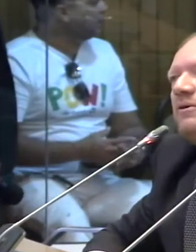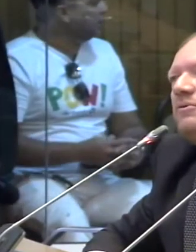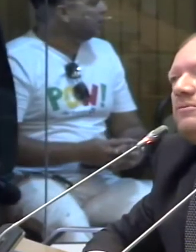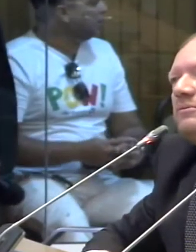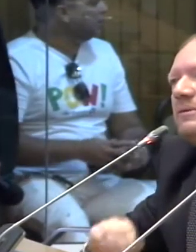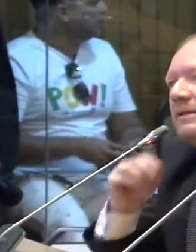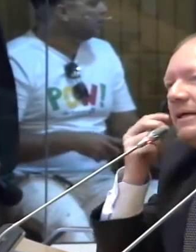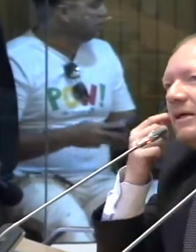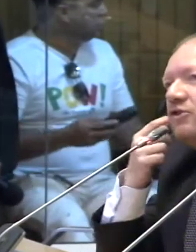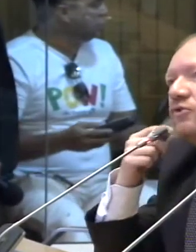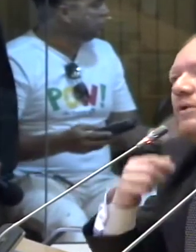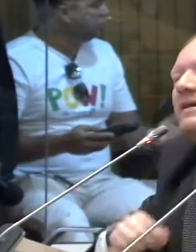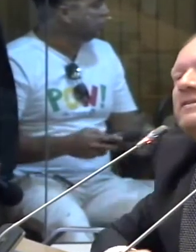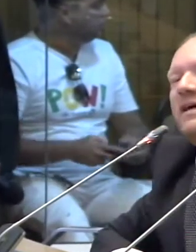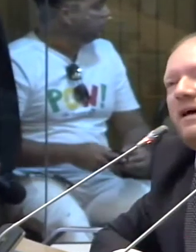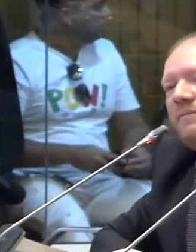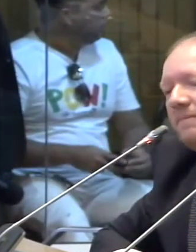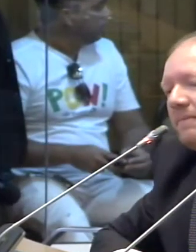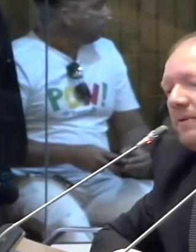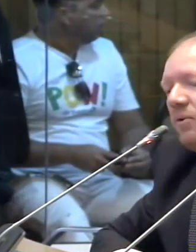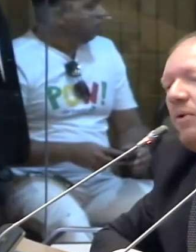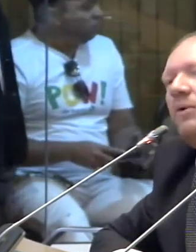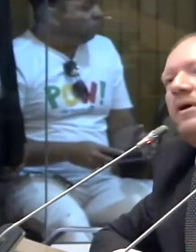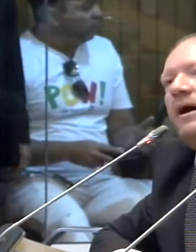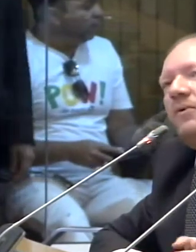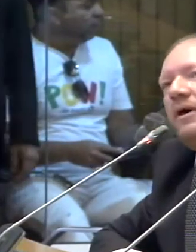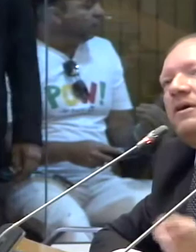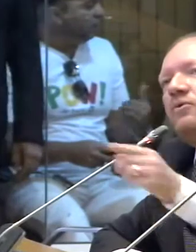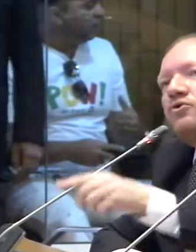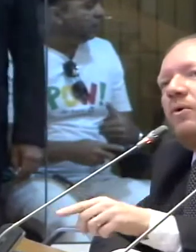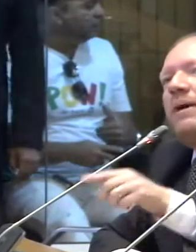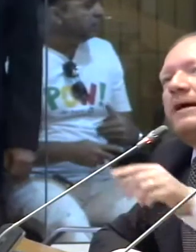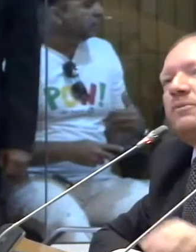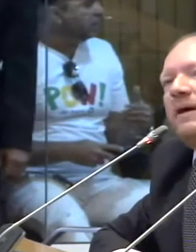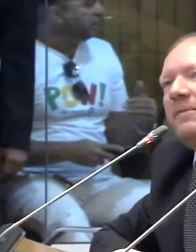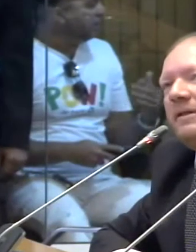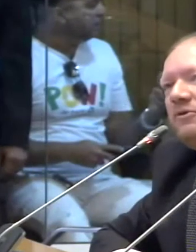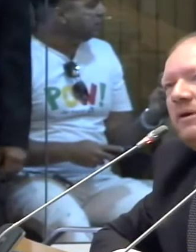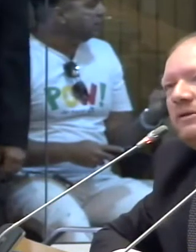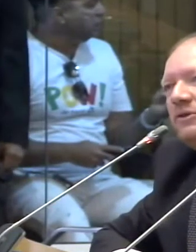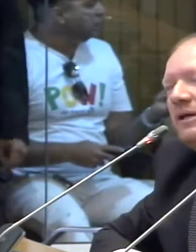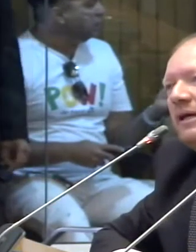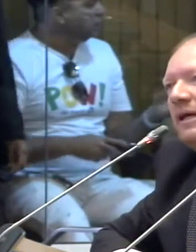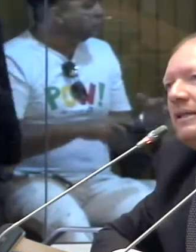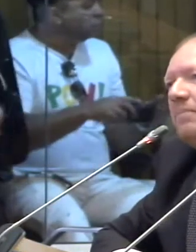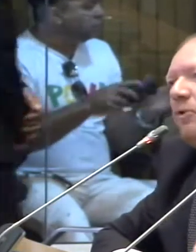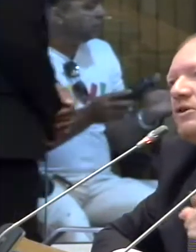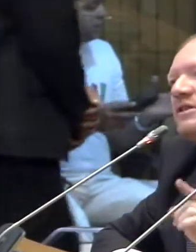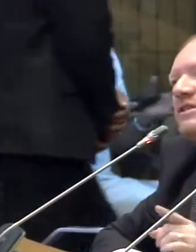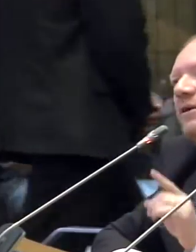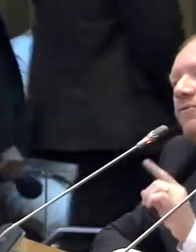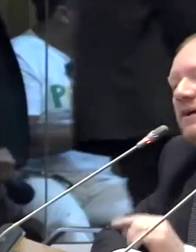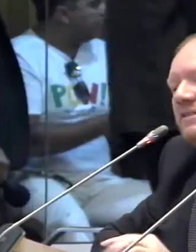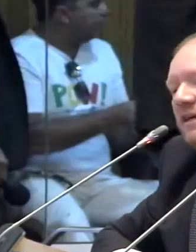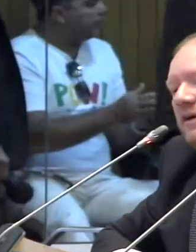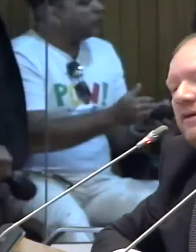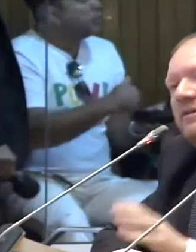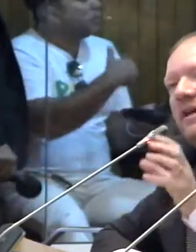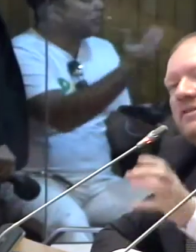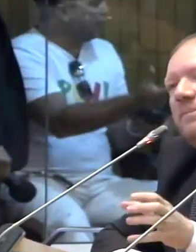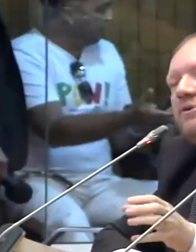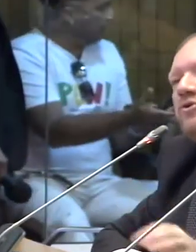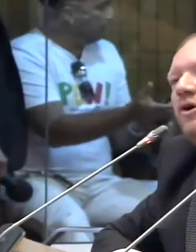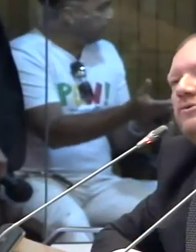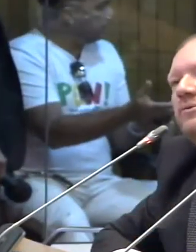verdade, primeiro, ridicularizar com alguém que os combate permanentemente. Depois quiseram